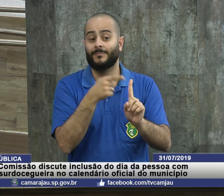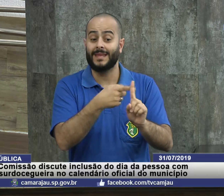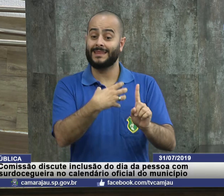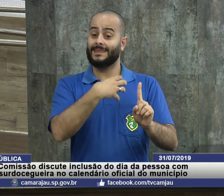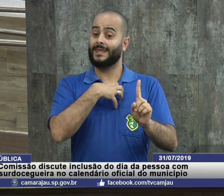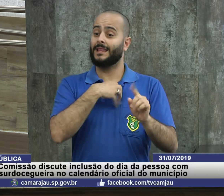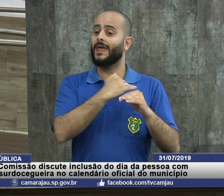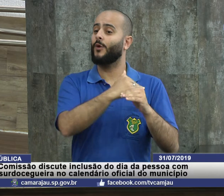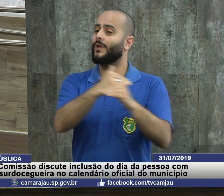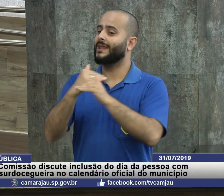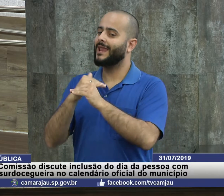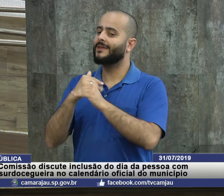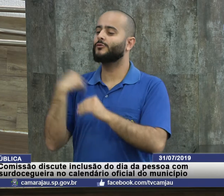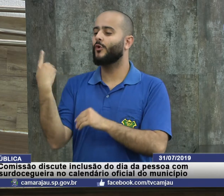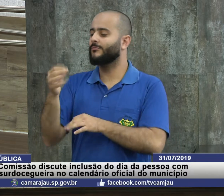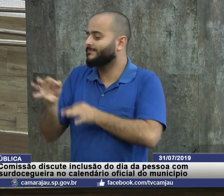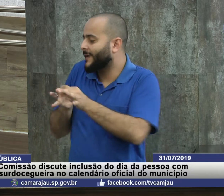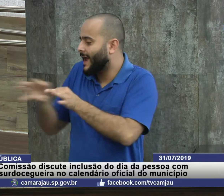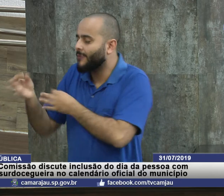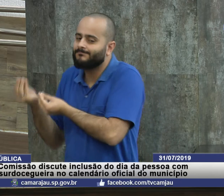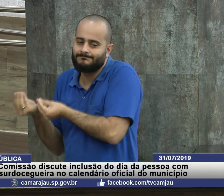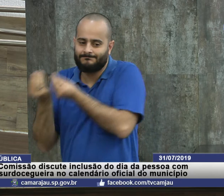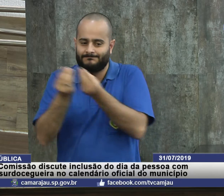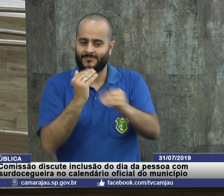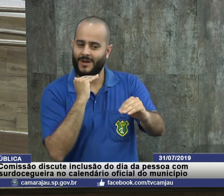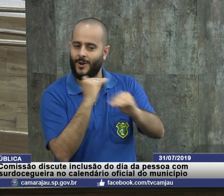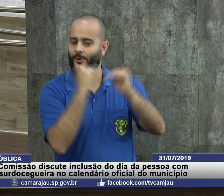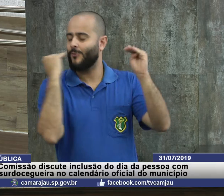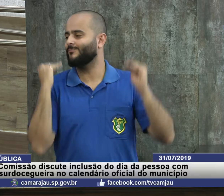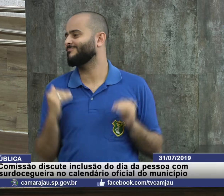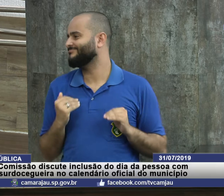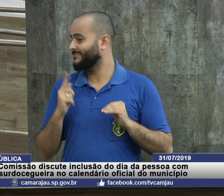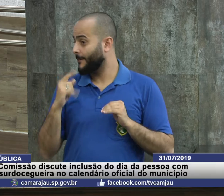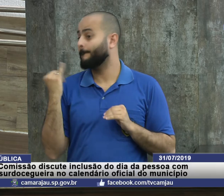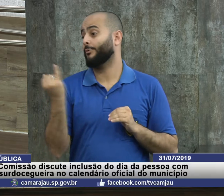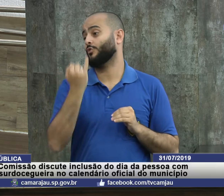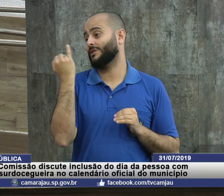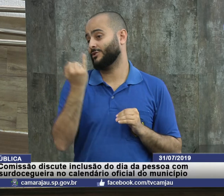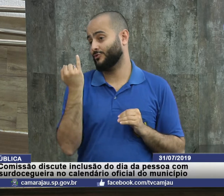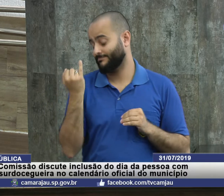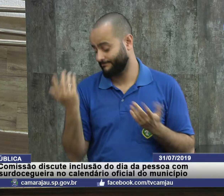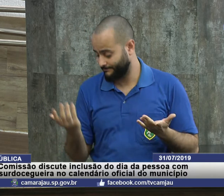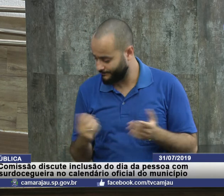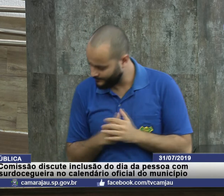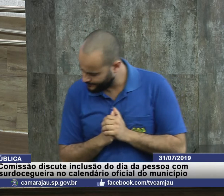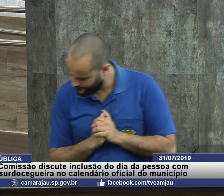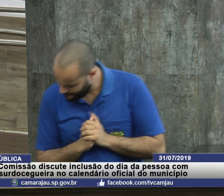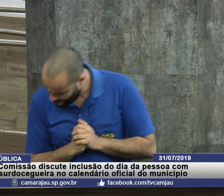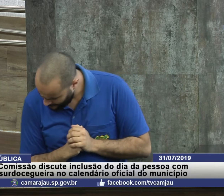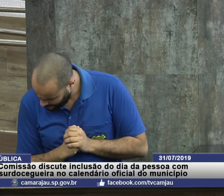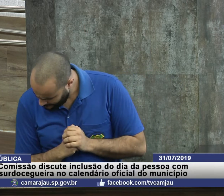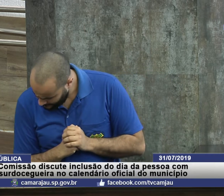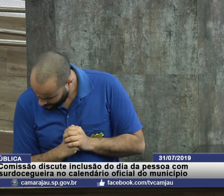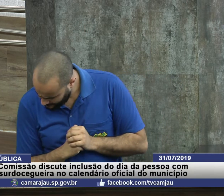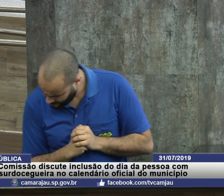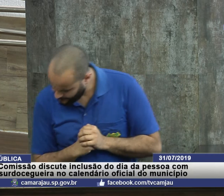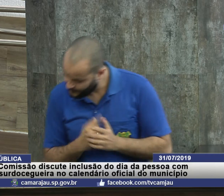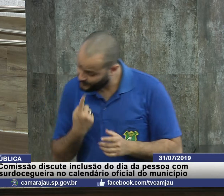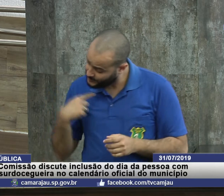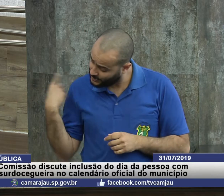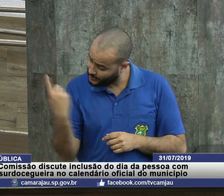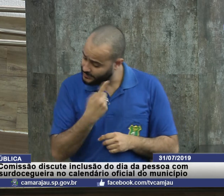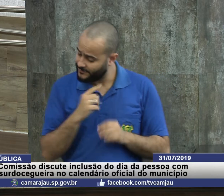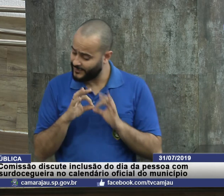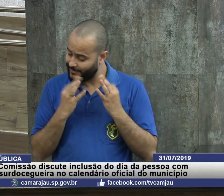cabe ao poder público local desenvolver estratégias para que essa pessoa seja contemplada dentro dos planos